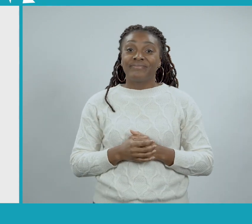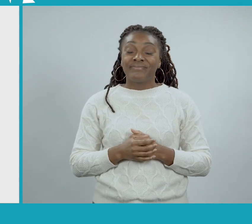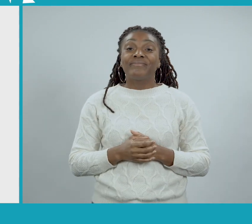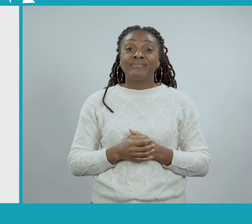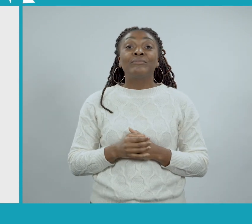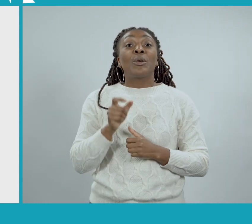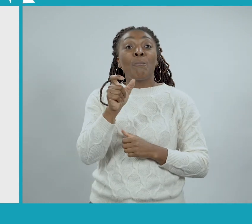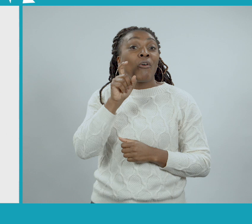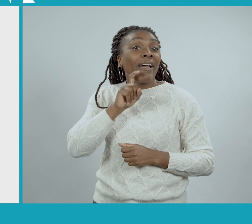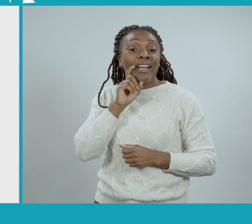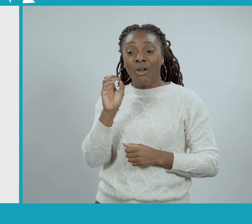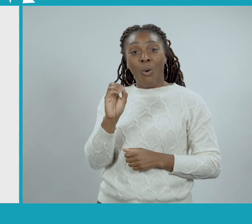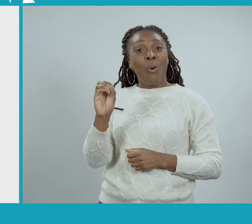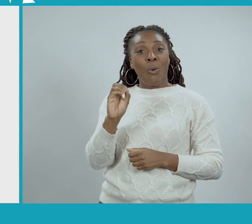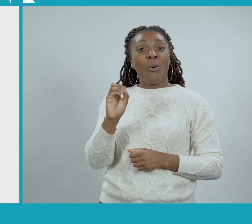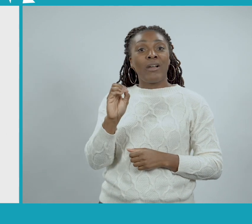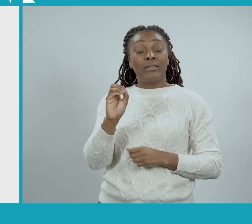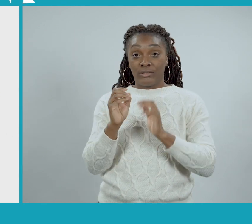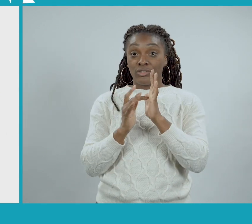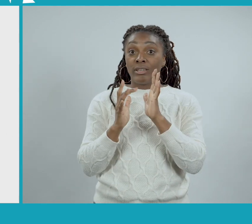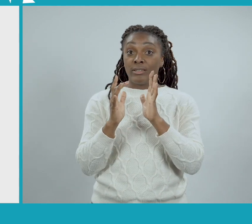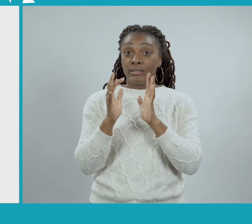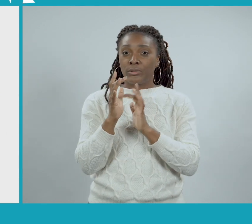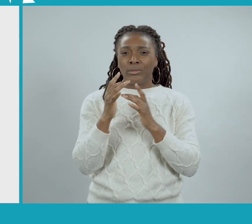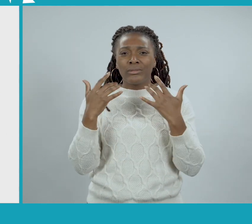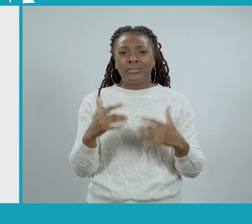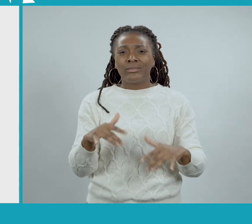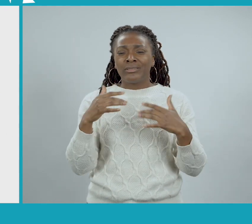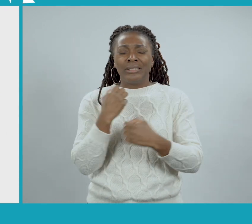de oiktirmos, Jésus est